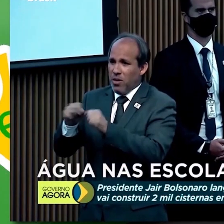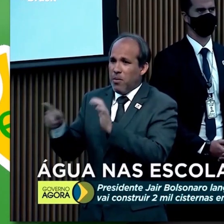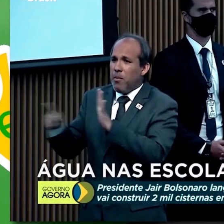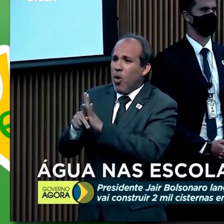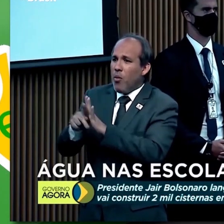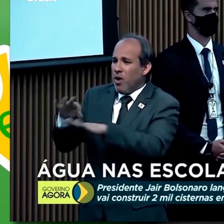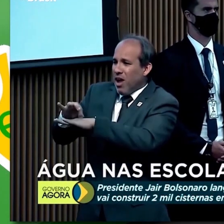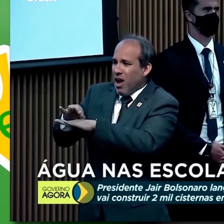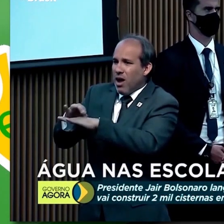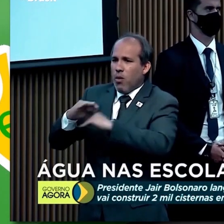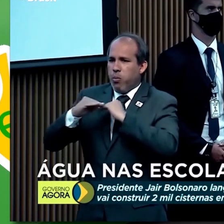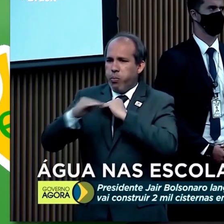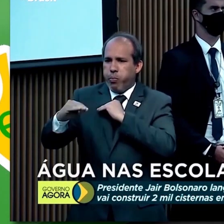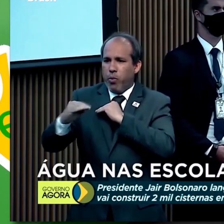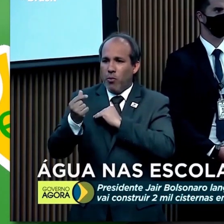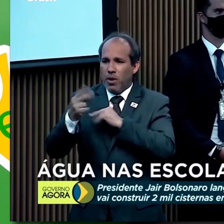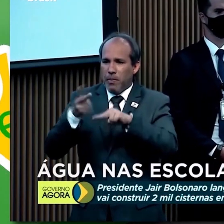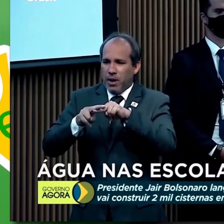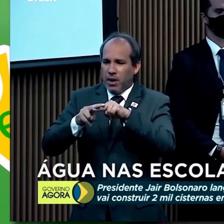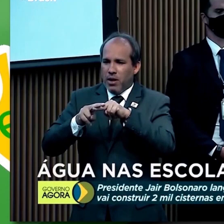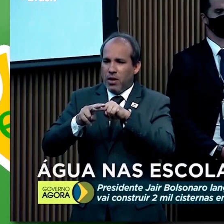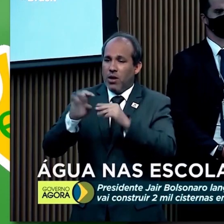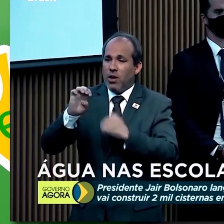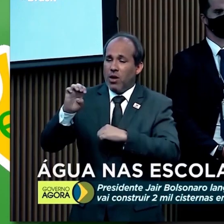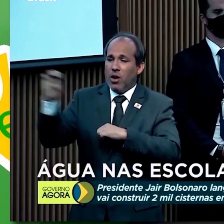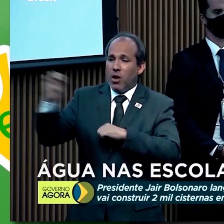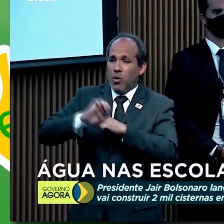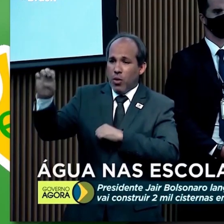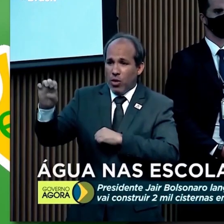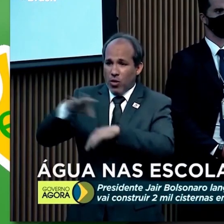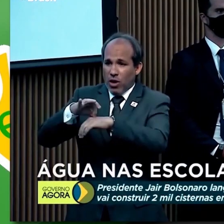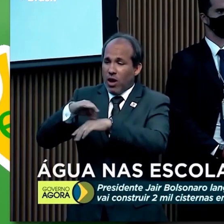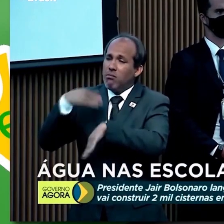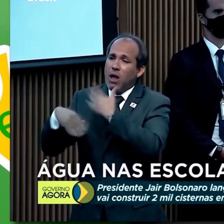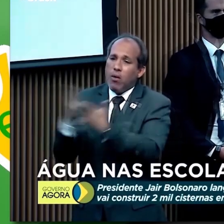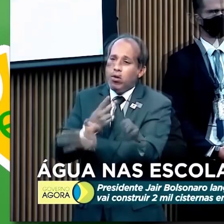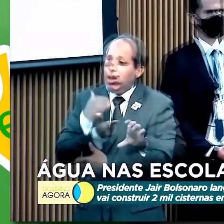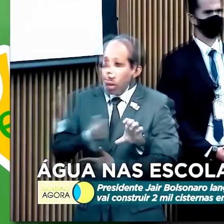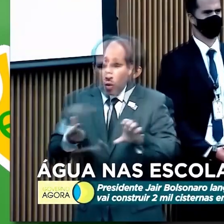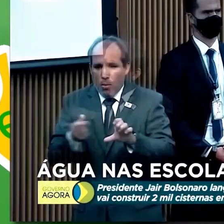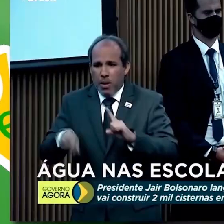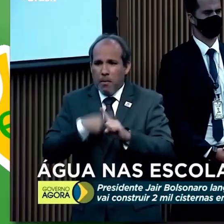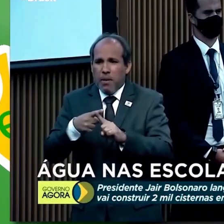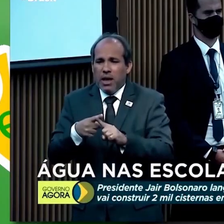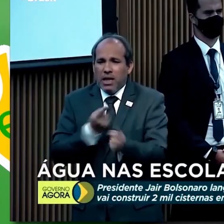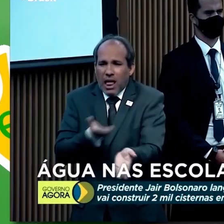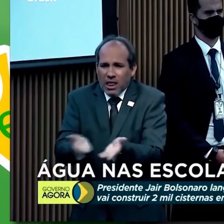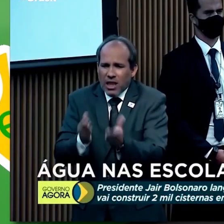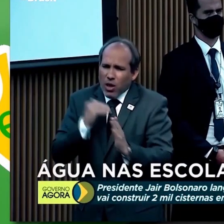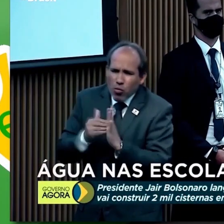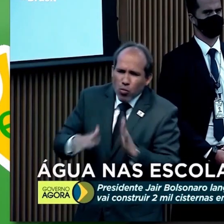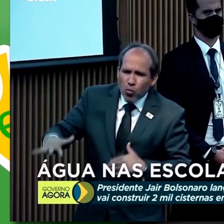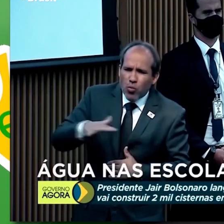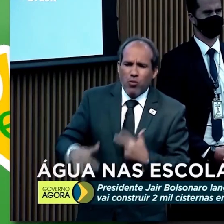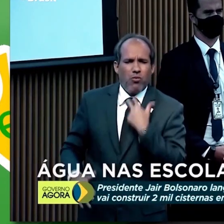dias a exportação de carne o que aconteceu não só faltou no mercado e como subir de preço e nós